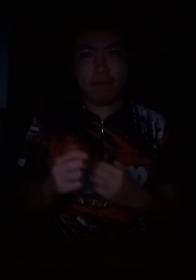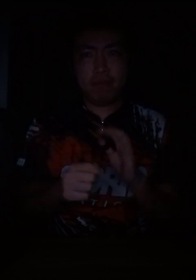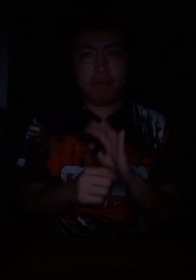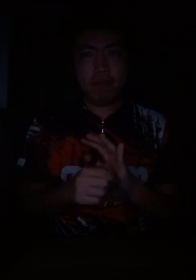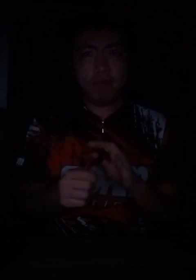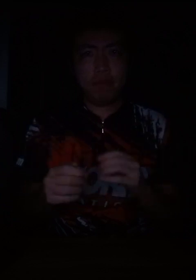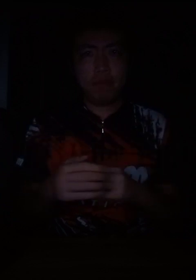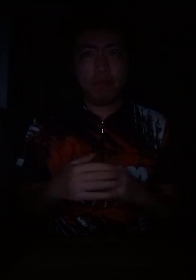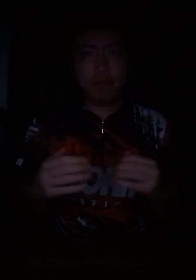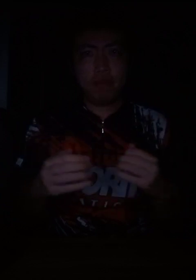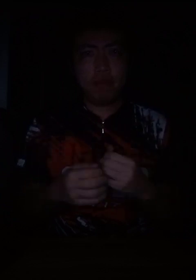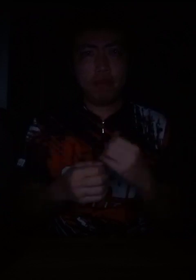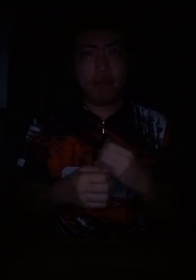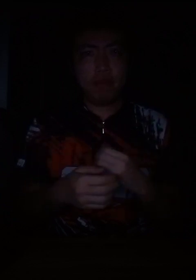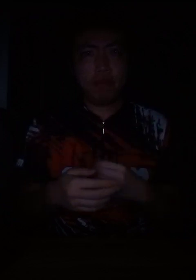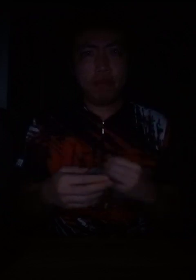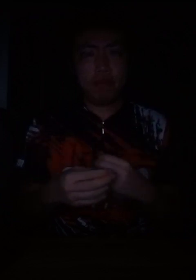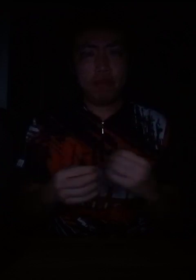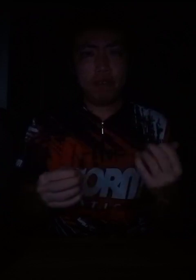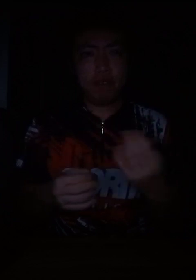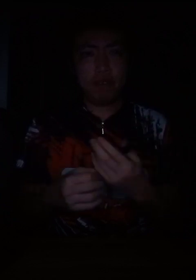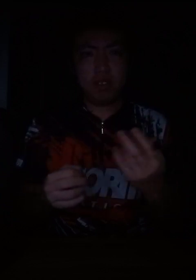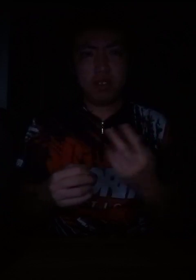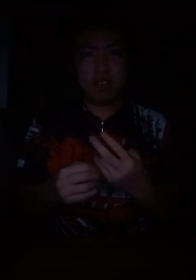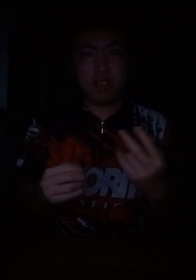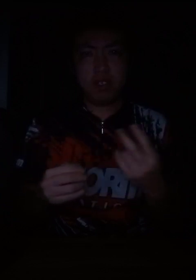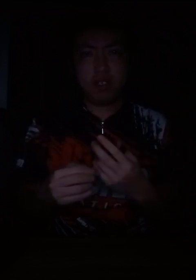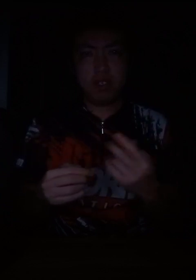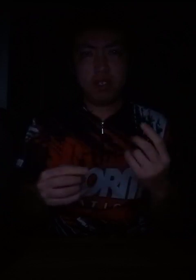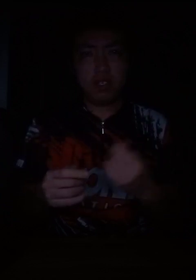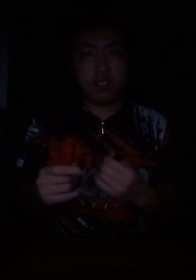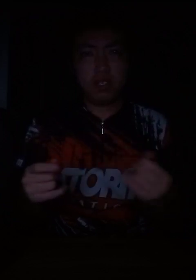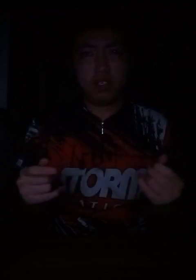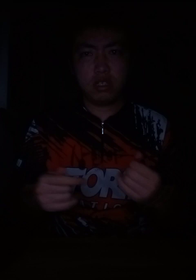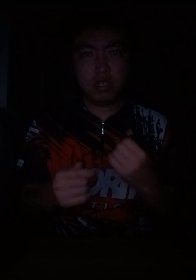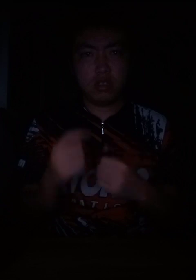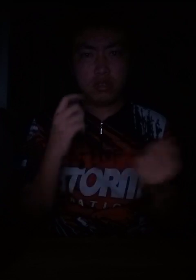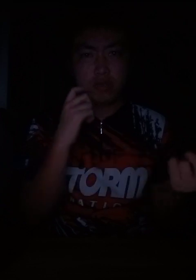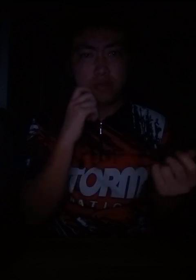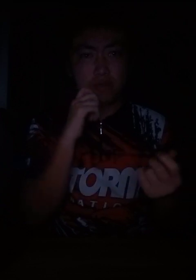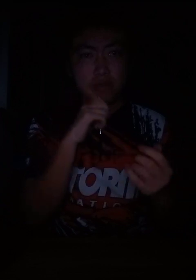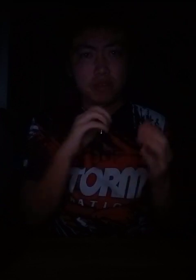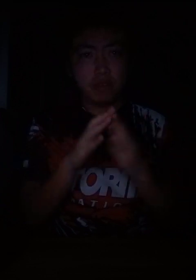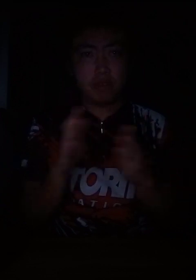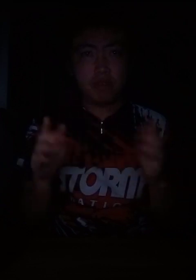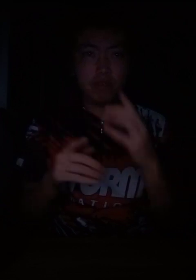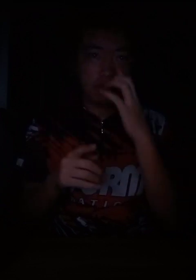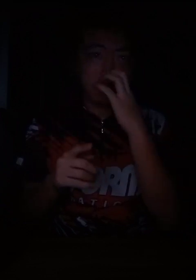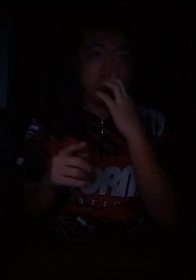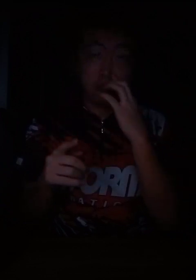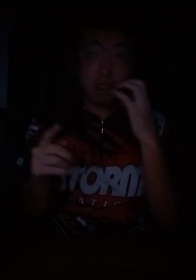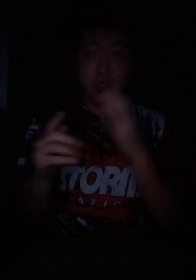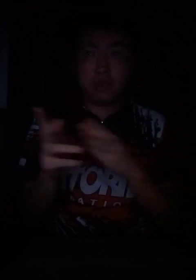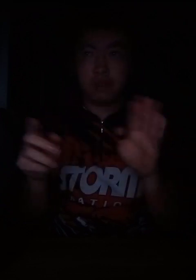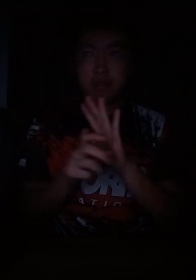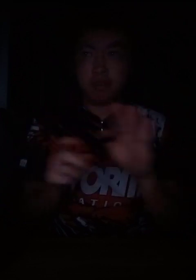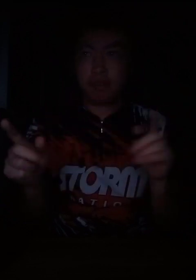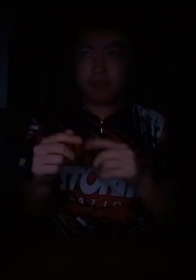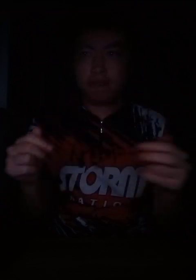A씨가 현행범으로 체포된 당일에는 진술을 계속 거부해 우선 귀가 조치시켰는데요. 경찰은 일정을 조율해 A씨와 버스 기사를 불러